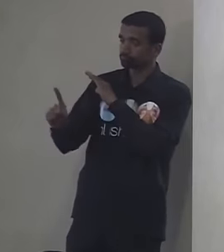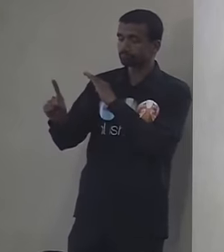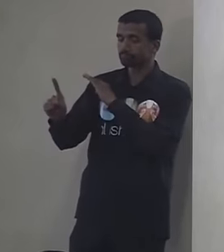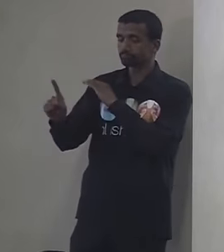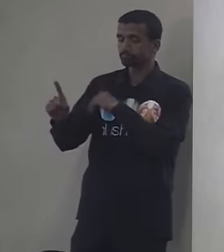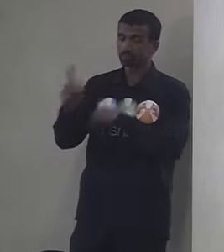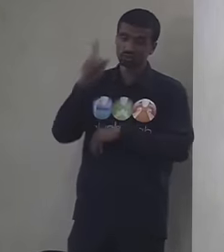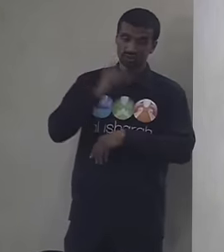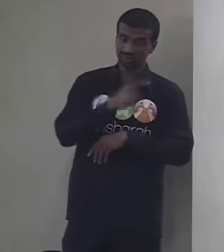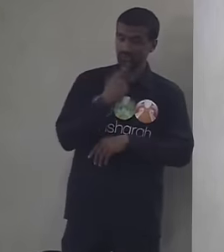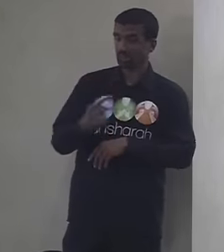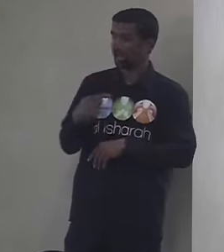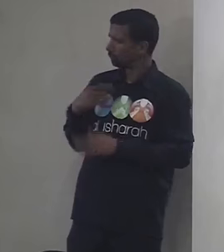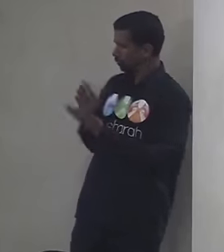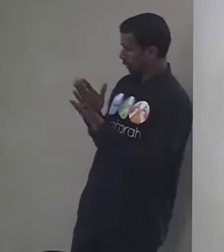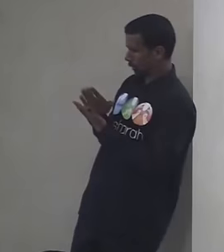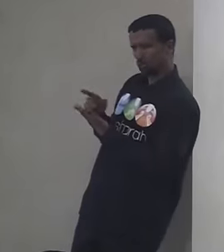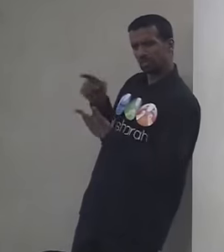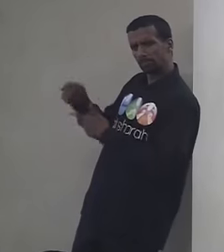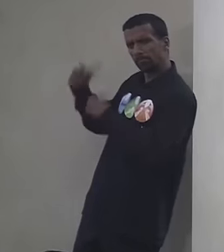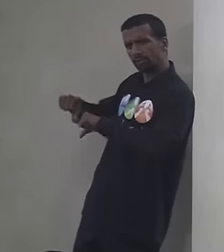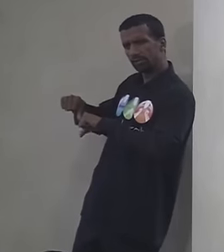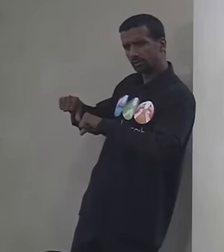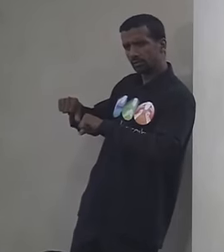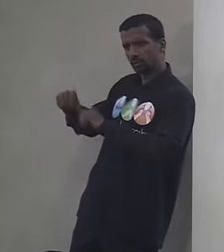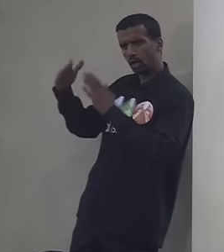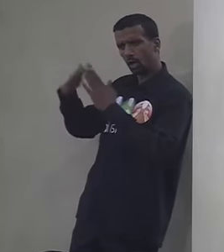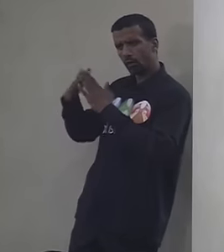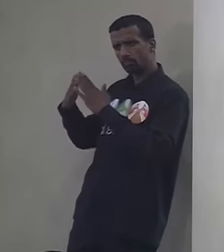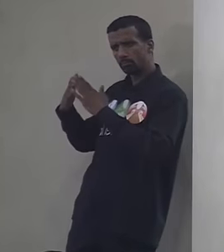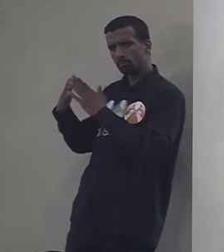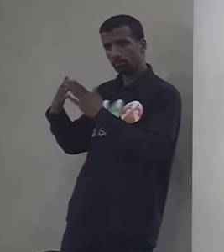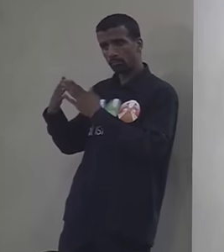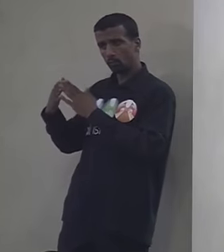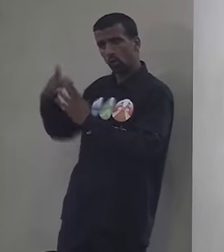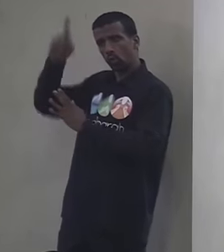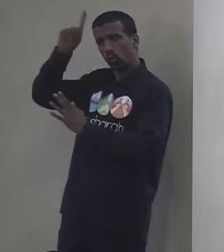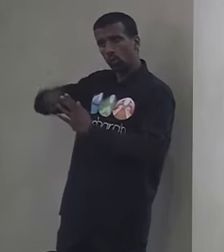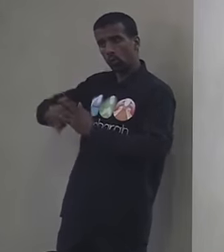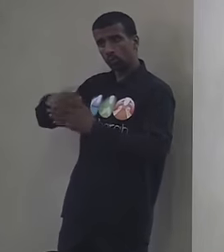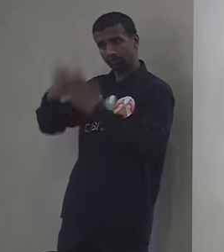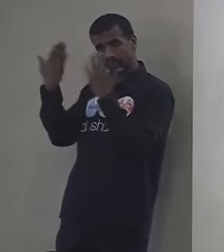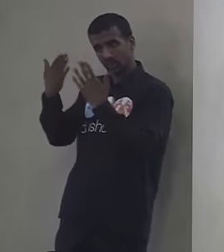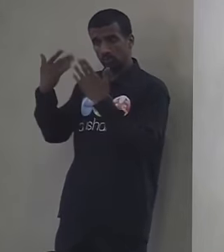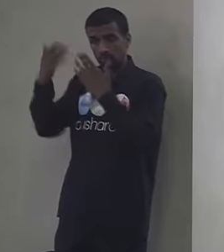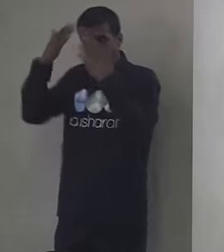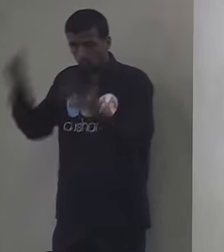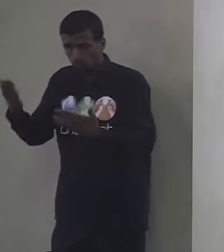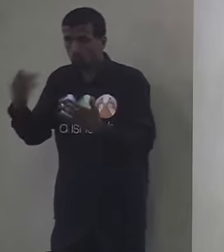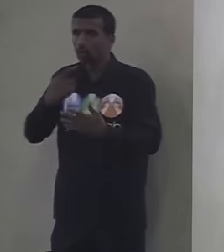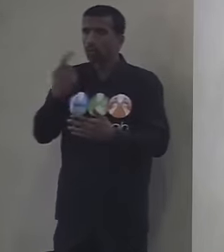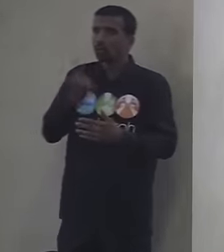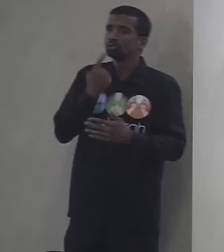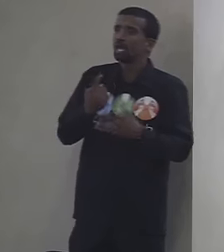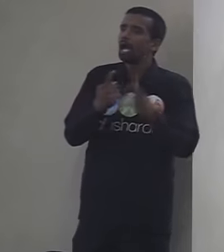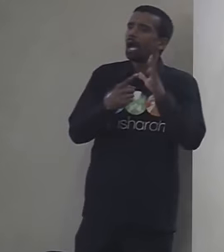sure if he had been out all day or he just came out at night time. That's what the narrator is saying, Abu Hurairah radiallahu ta'ala anhu. فَإِذَا هُوَ بِأَبِي